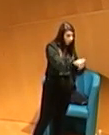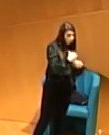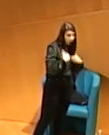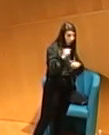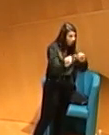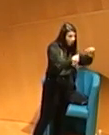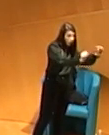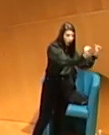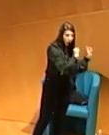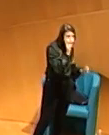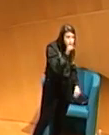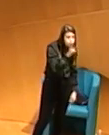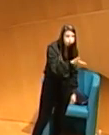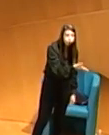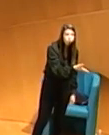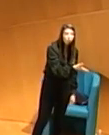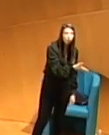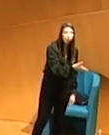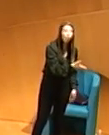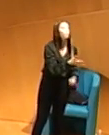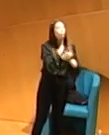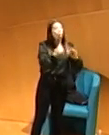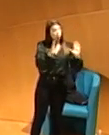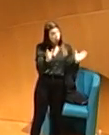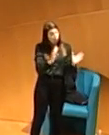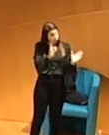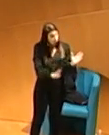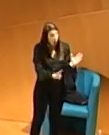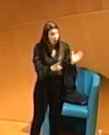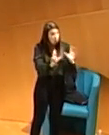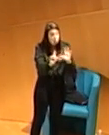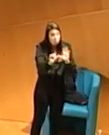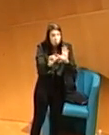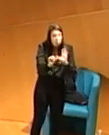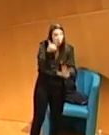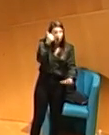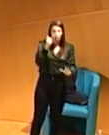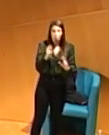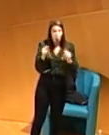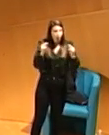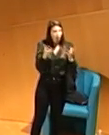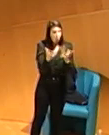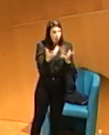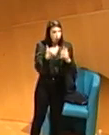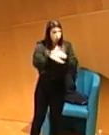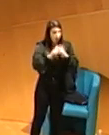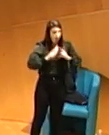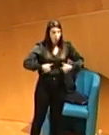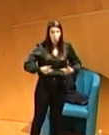premier combat pour le regard, c'est à l'école qui va se passer, pour qu'ils aient moins peur. Mais c'est vrai